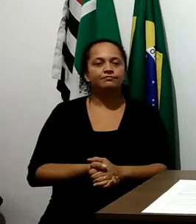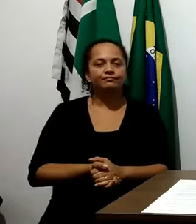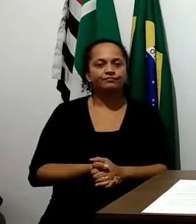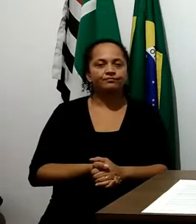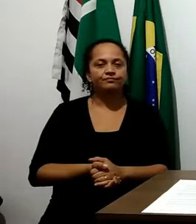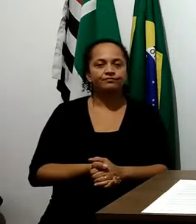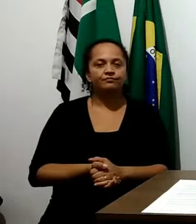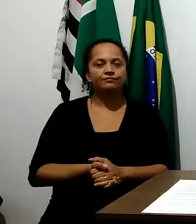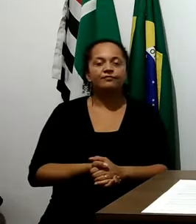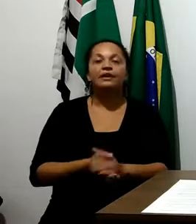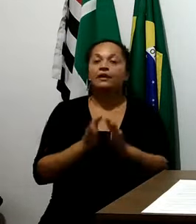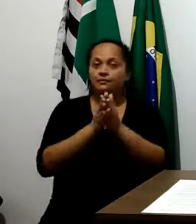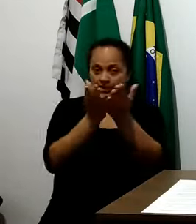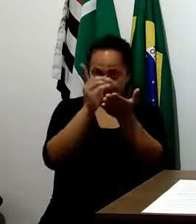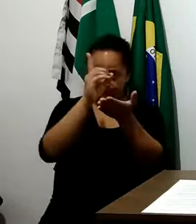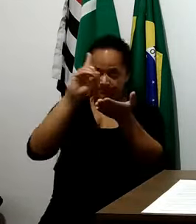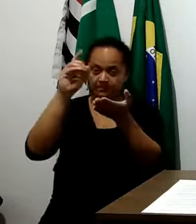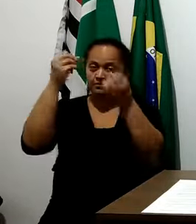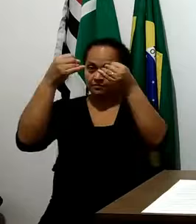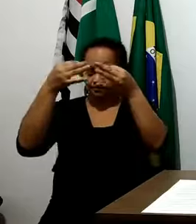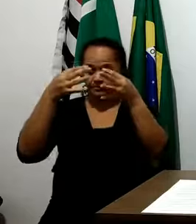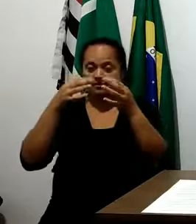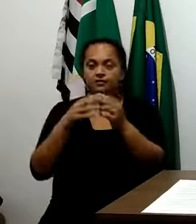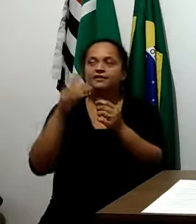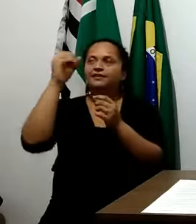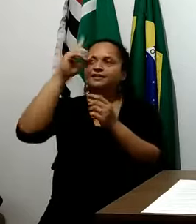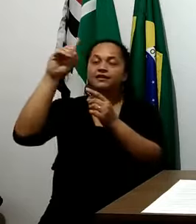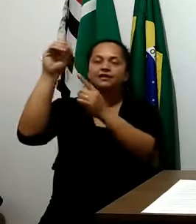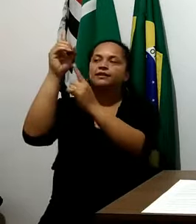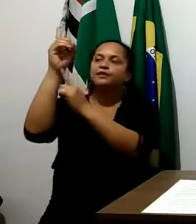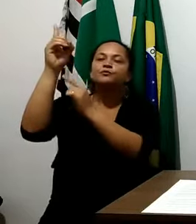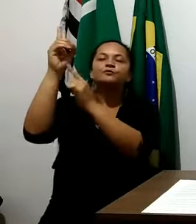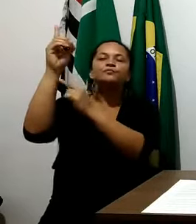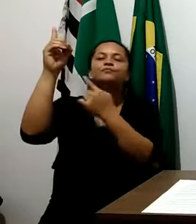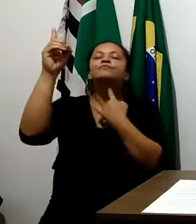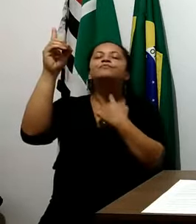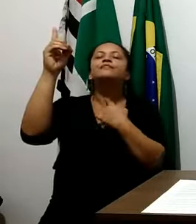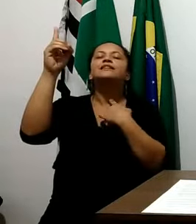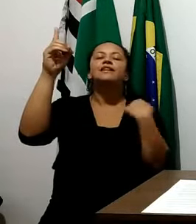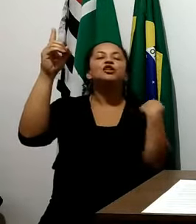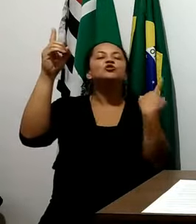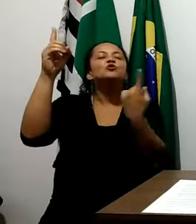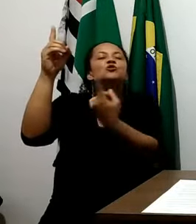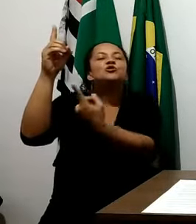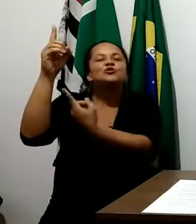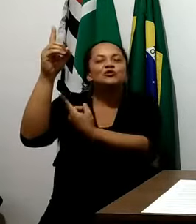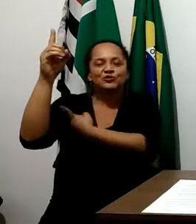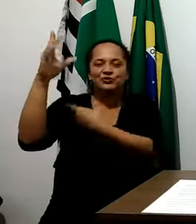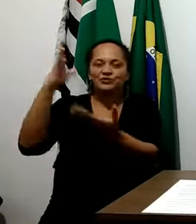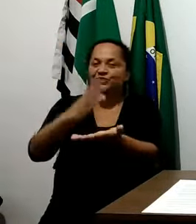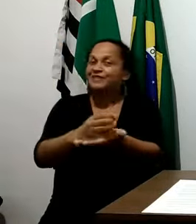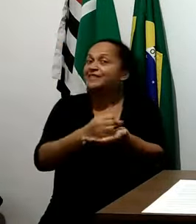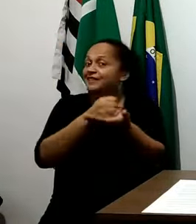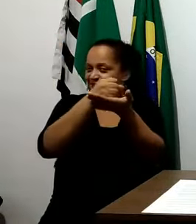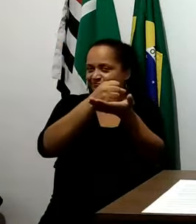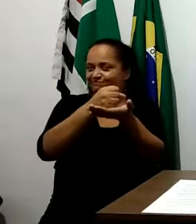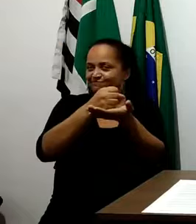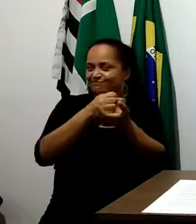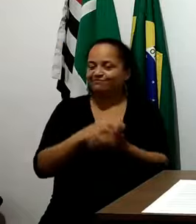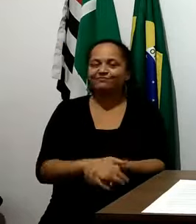O desejo do Senhor é que todos os homens sejam salvos e que